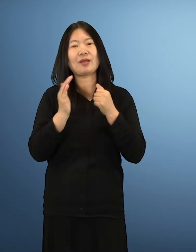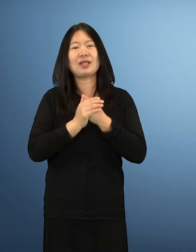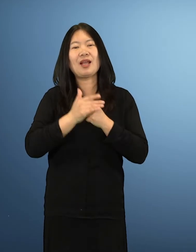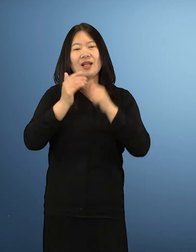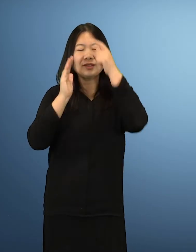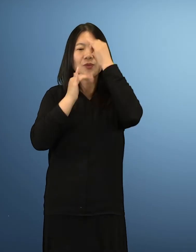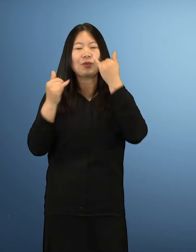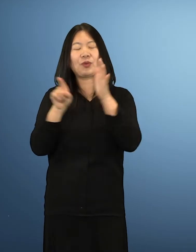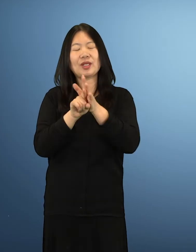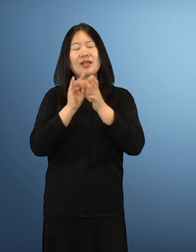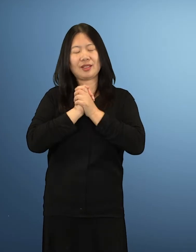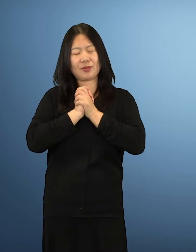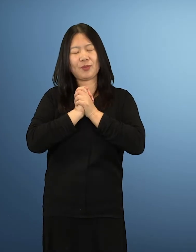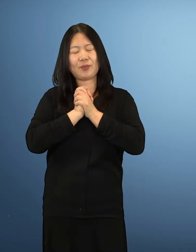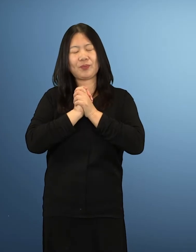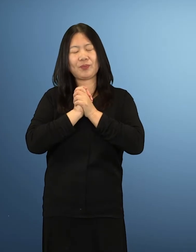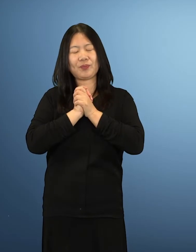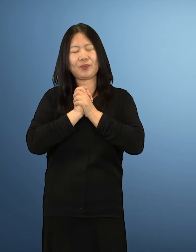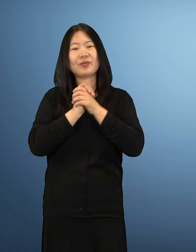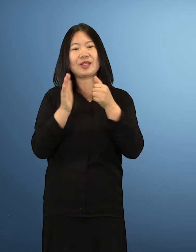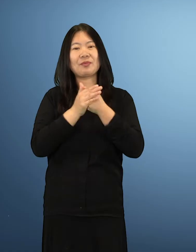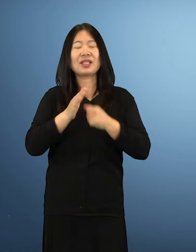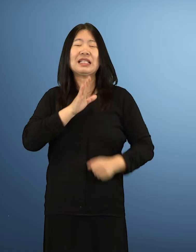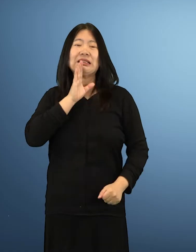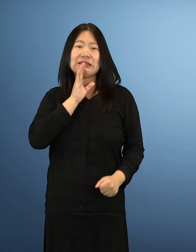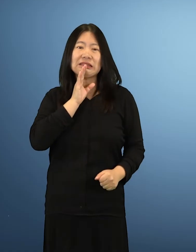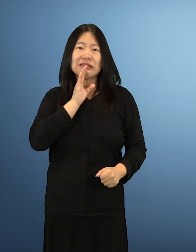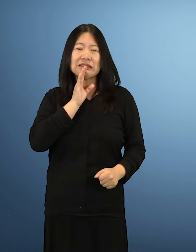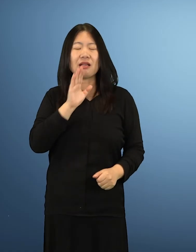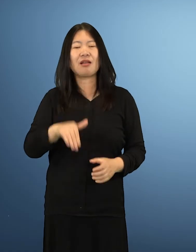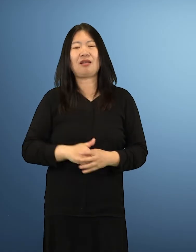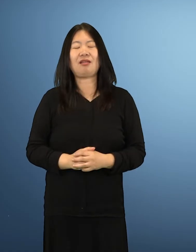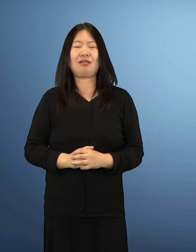성도들을 위해서 기도하자 해서 정말